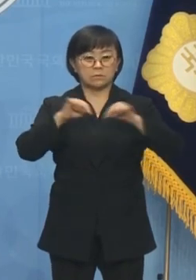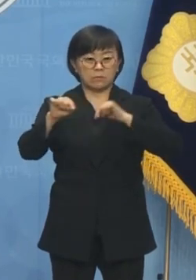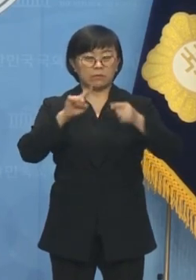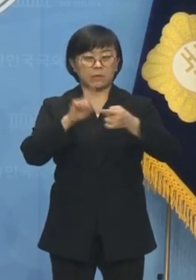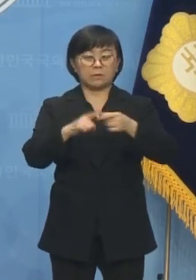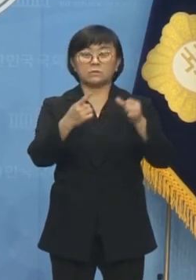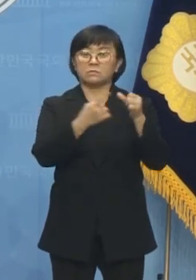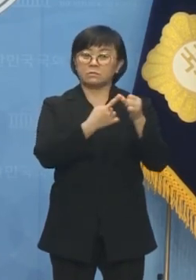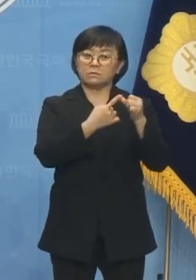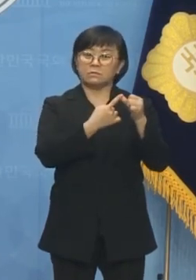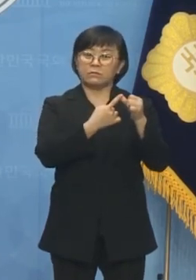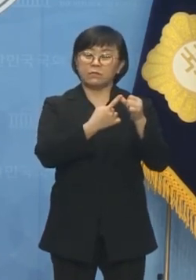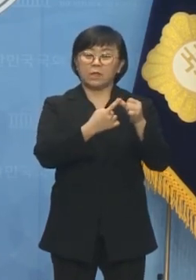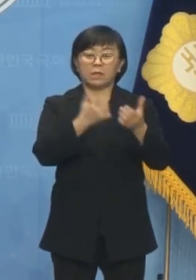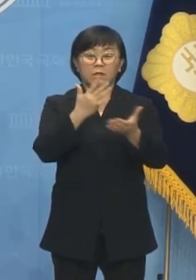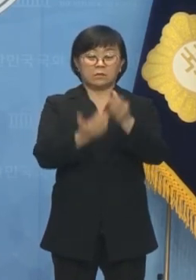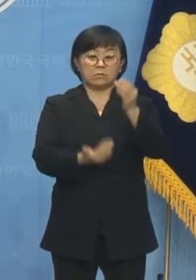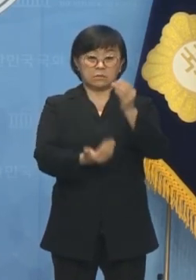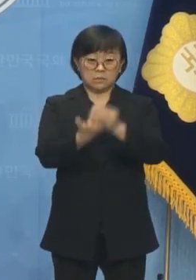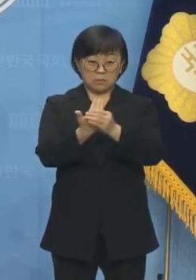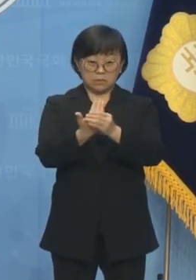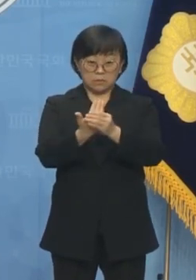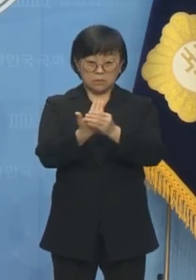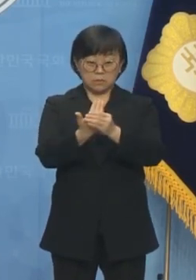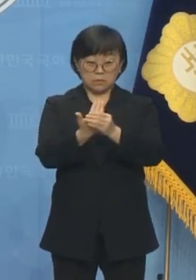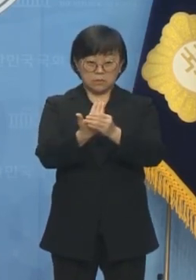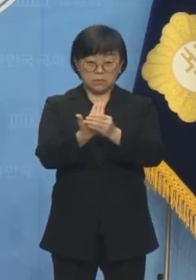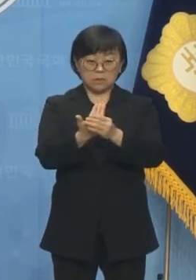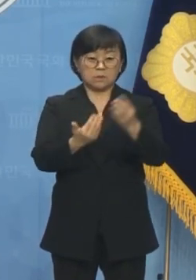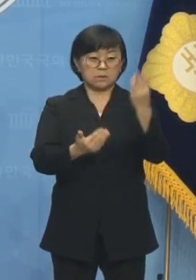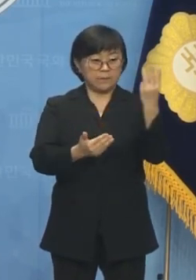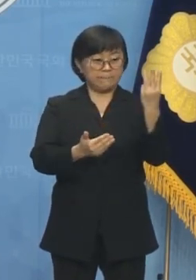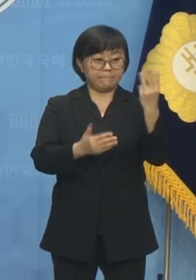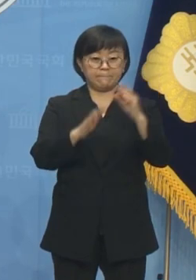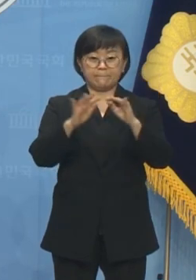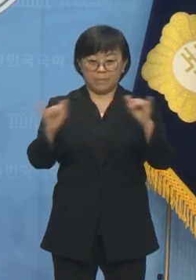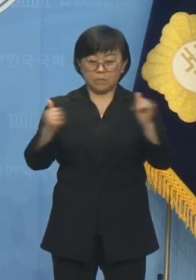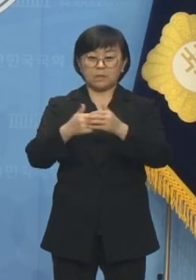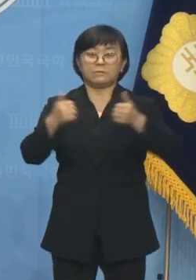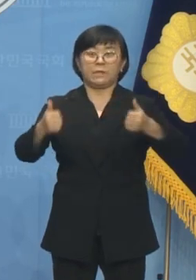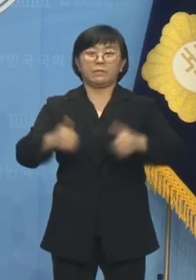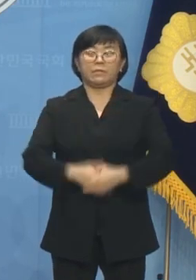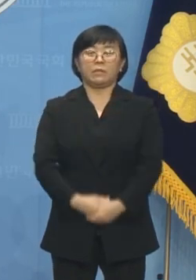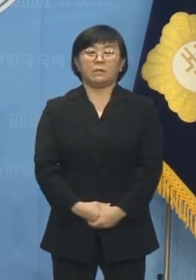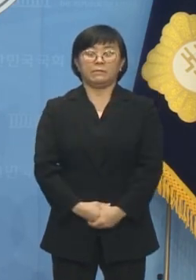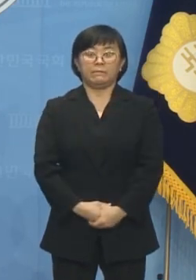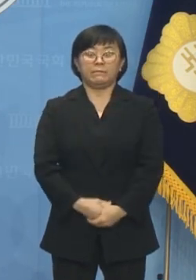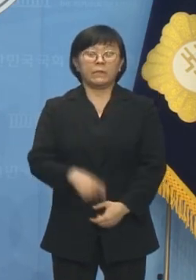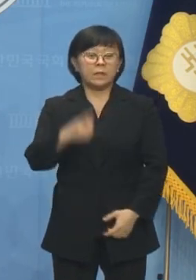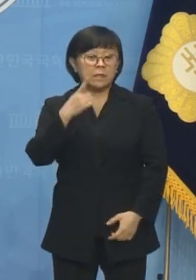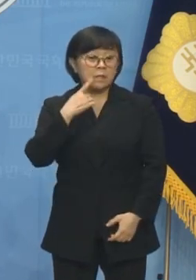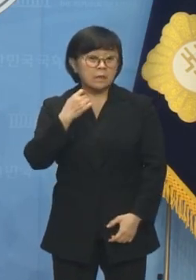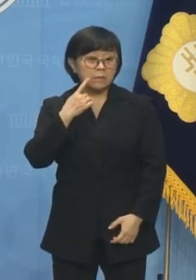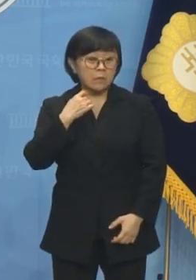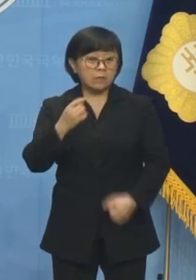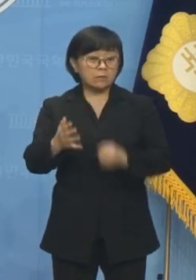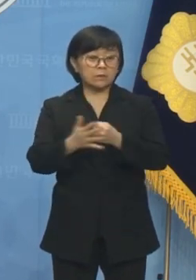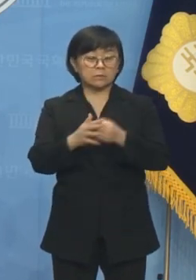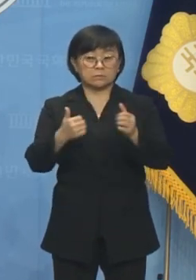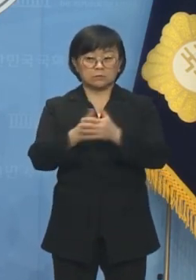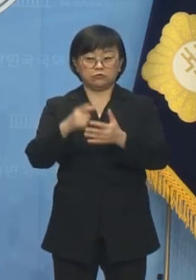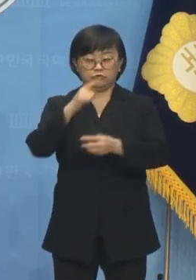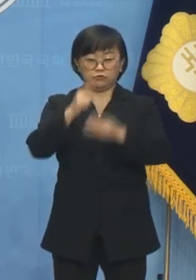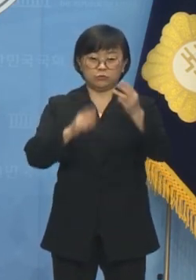번째 이태원 참사 폐륜 3을 심판해 주십시오 탐욕과 전으로 얼룩진